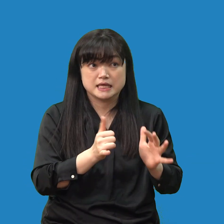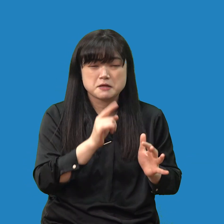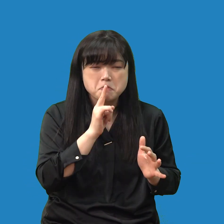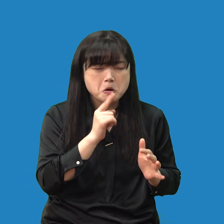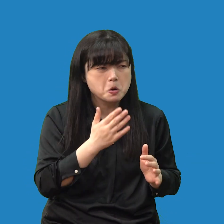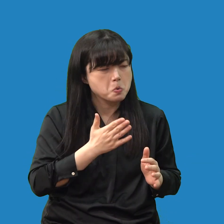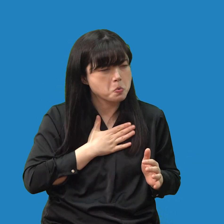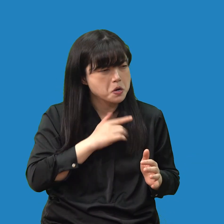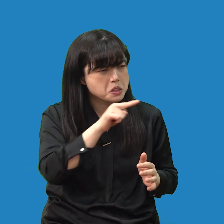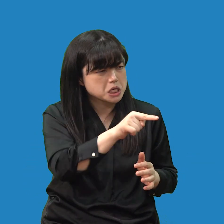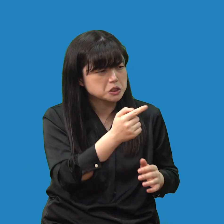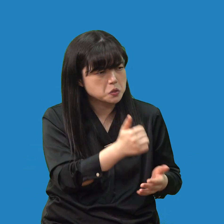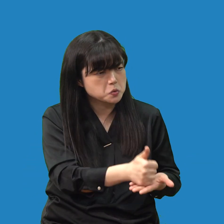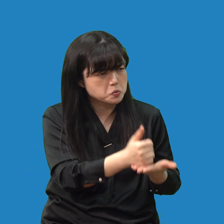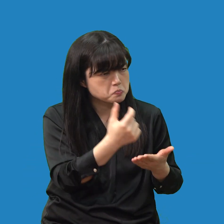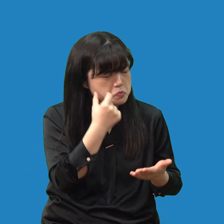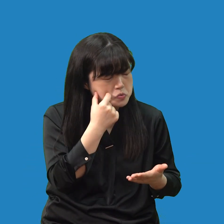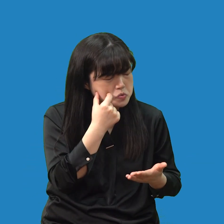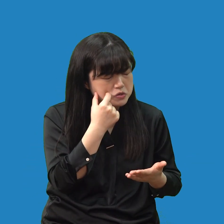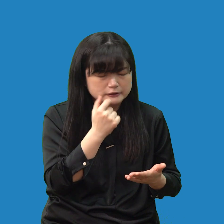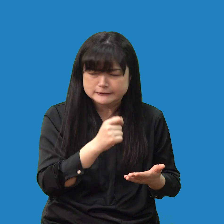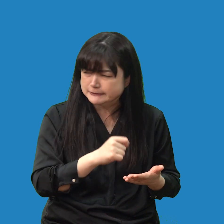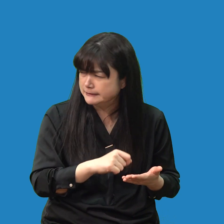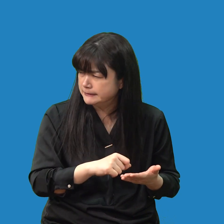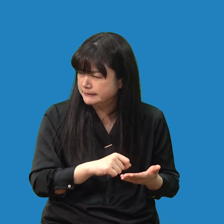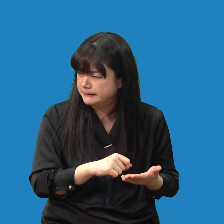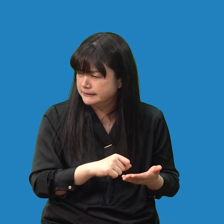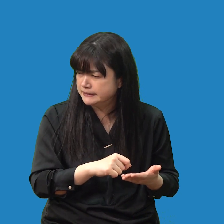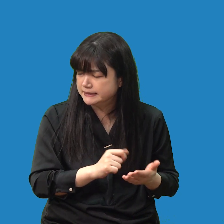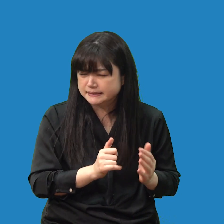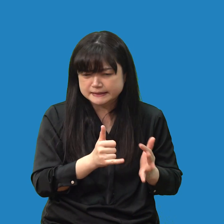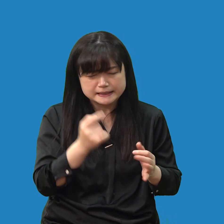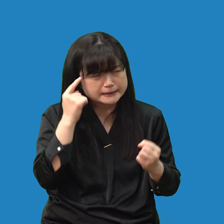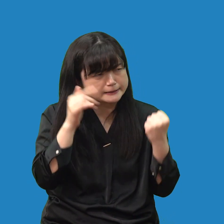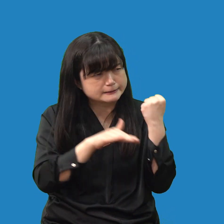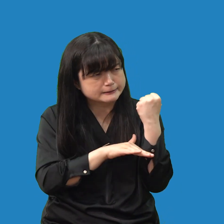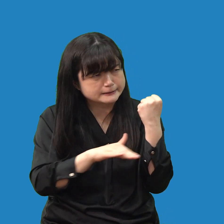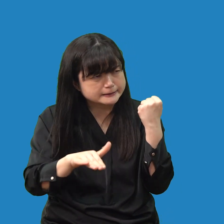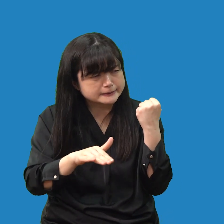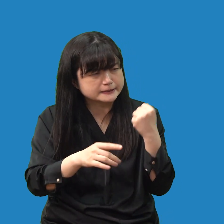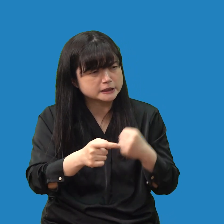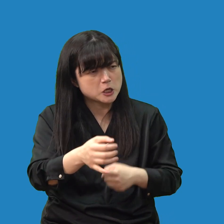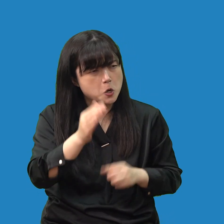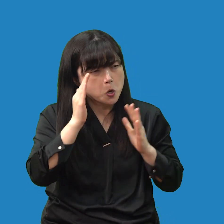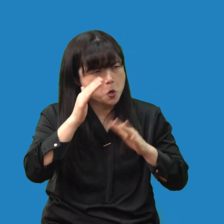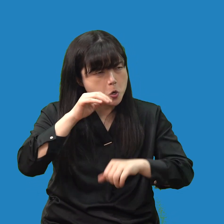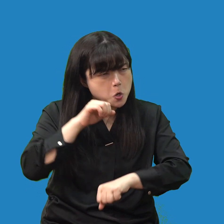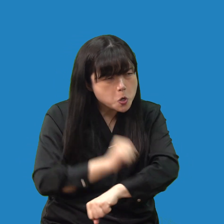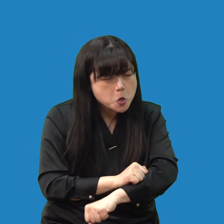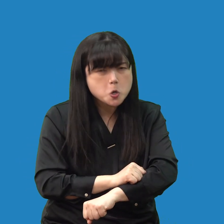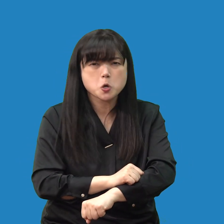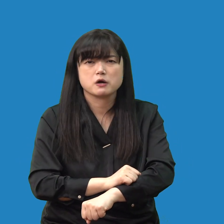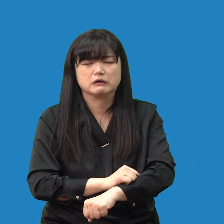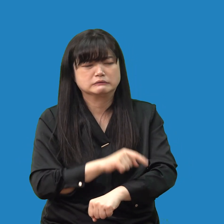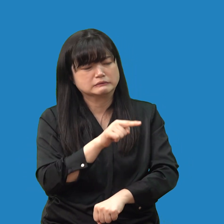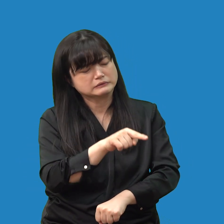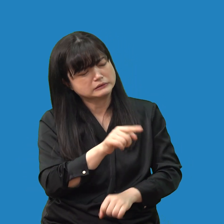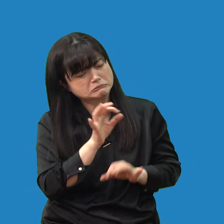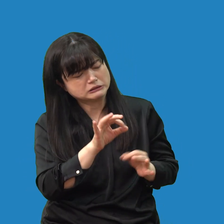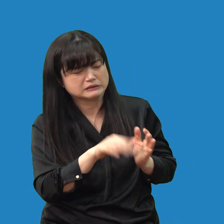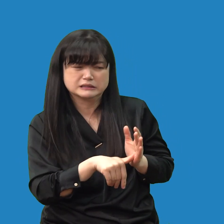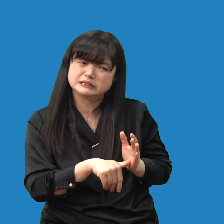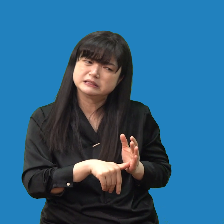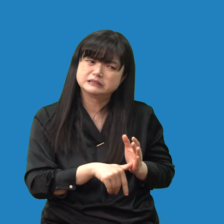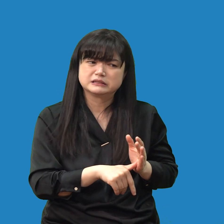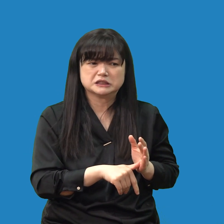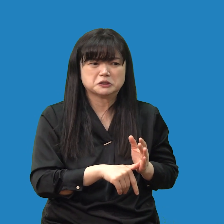항상 왜 내가 저 사람을 존경하지 못할까, 먼저 세상 기준으로 학벌을 딱 해보니까 나보다도